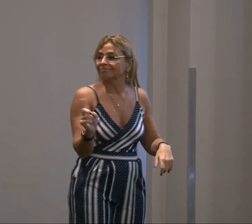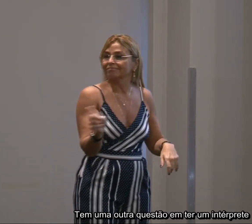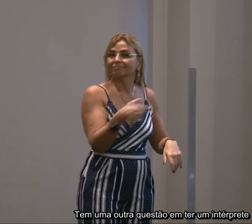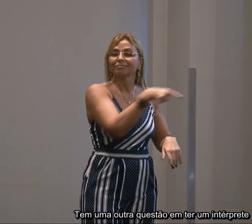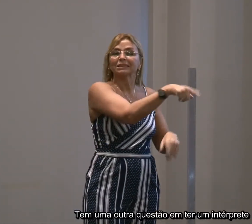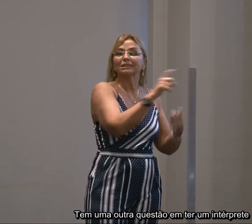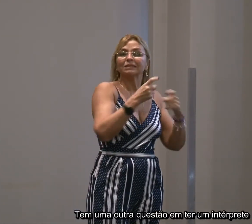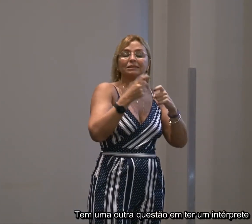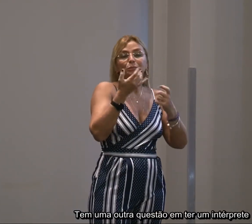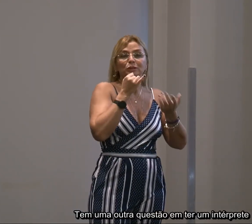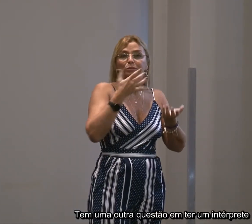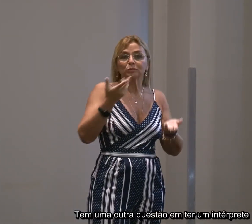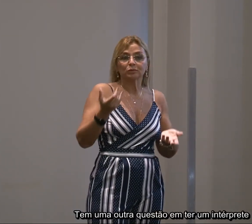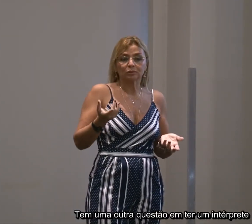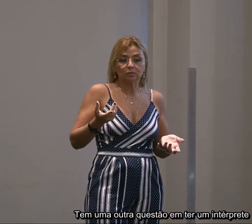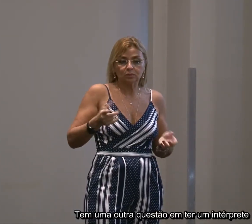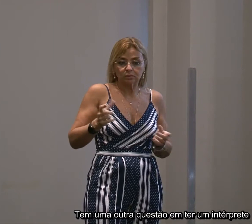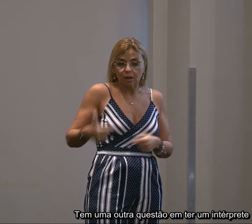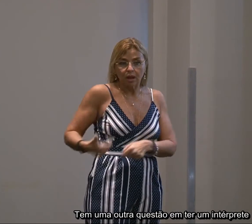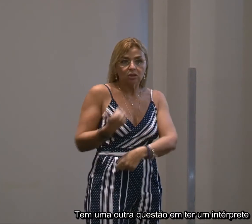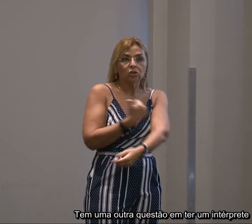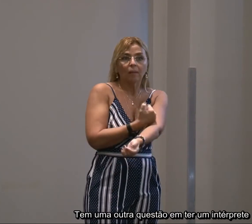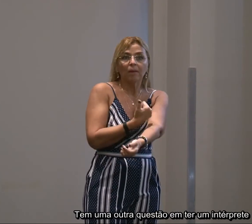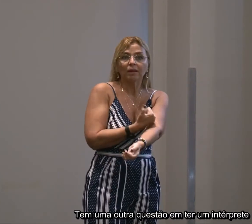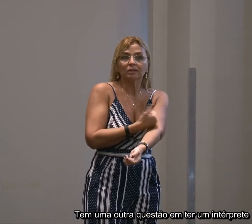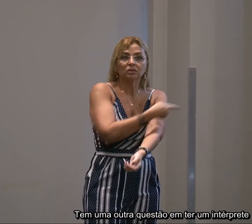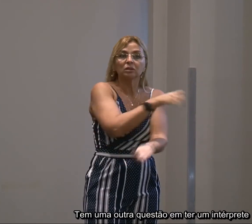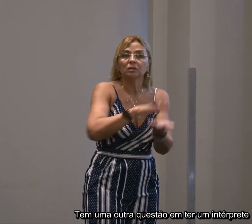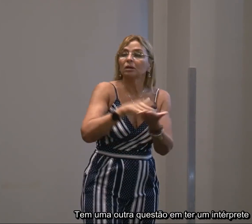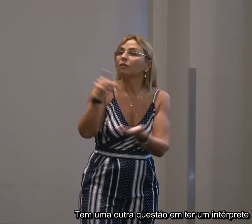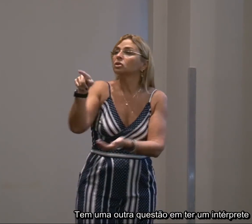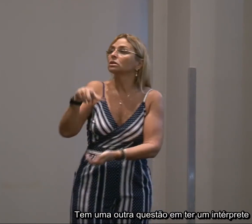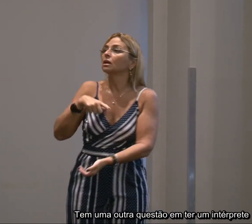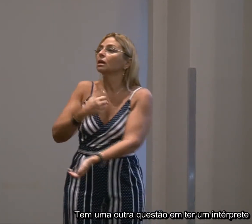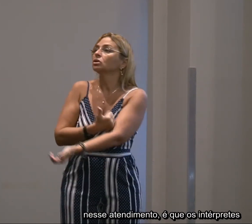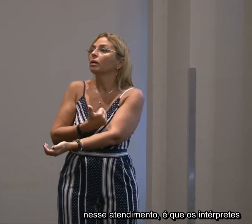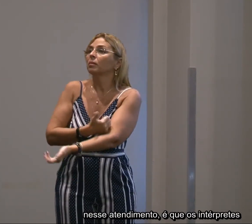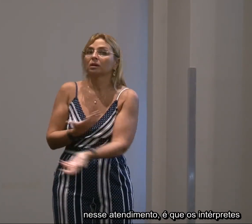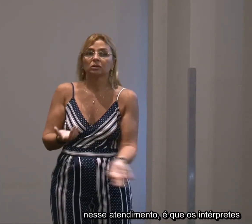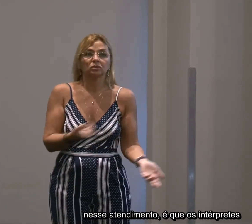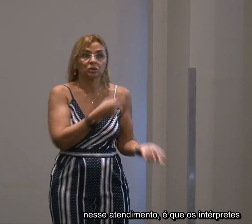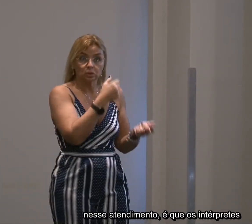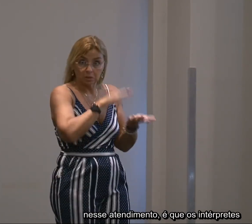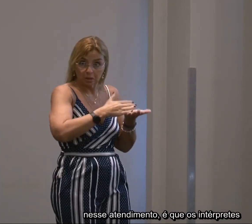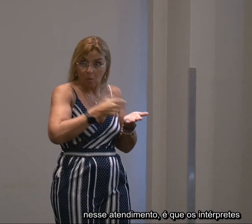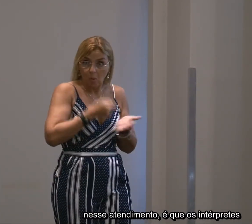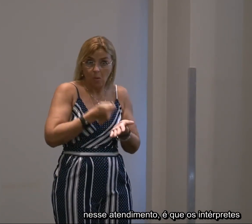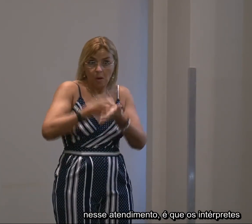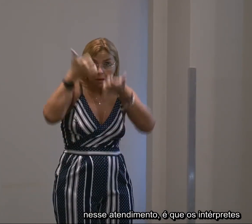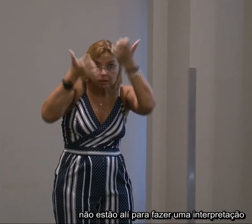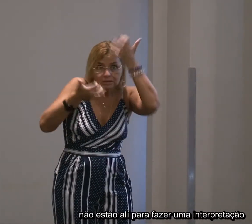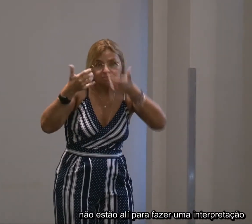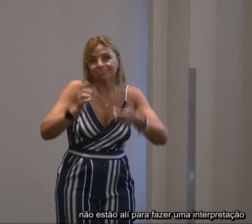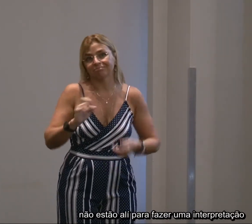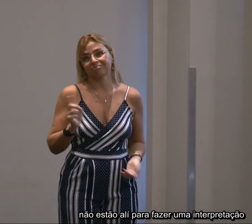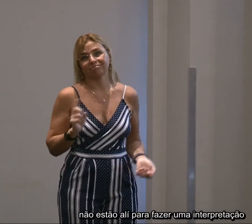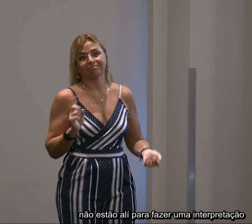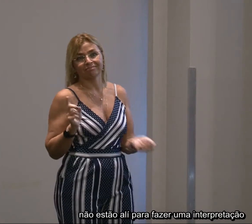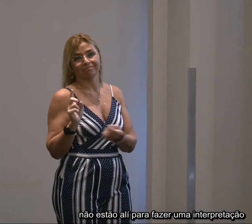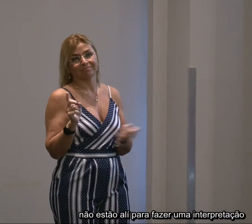Tem uma outra questão da área de ter um intérprete nesse atendimento, é que os intérpretes eles não estão